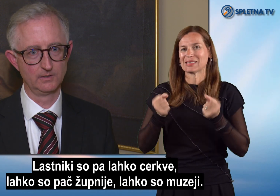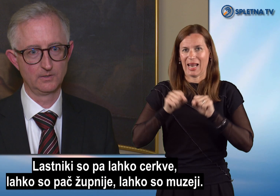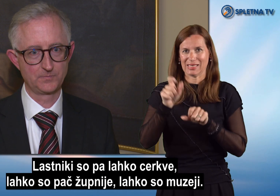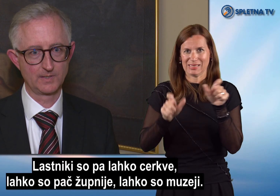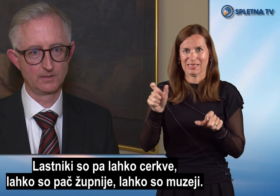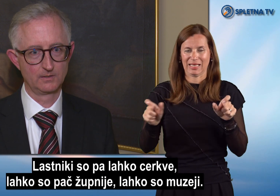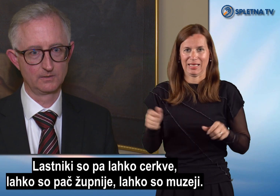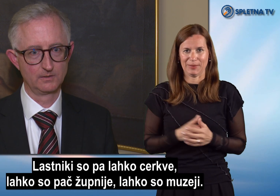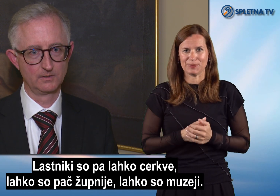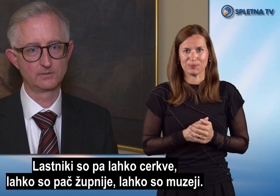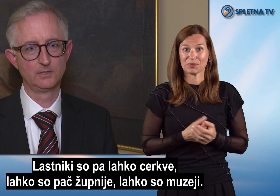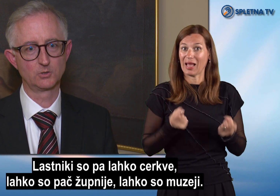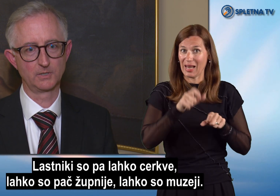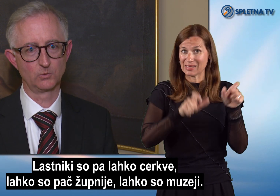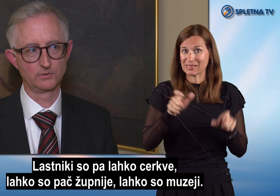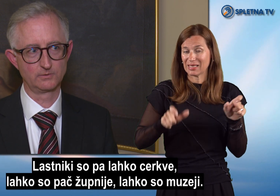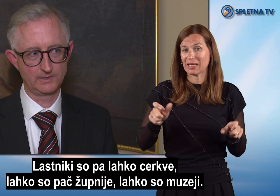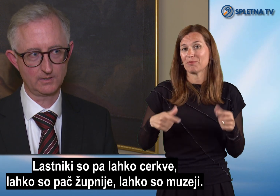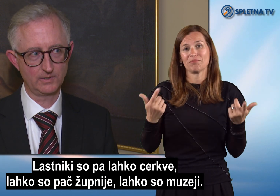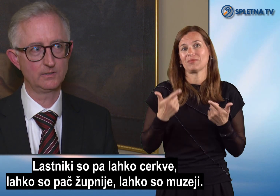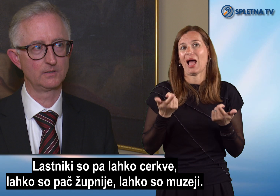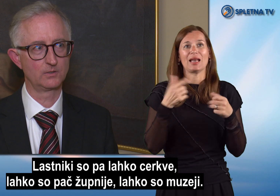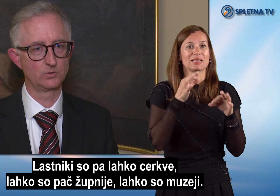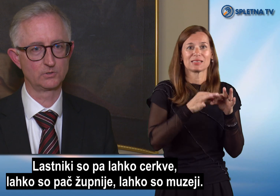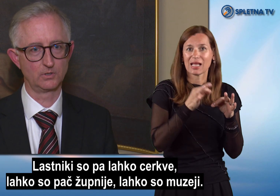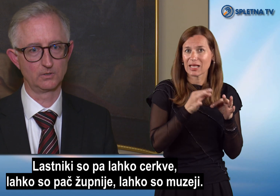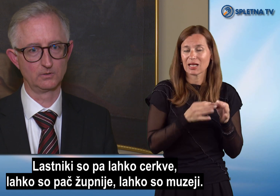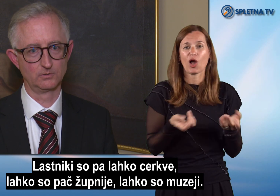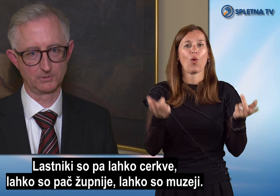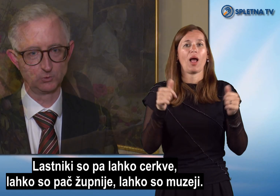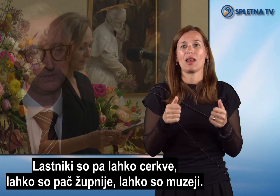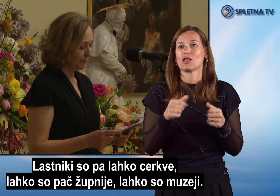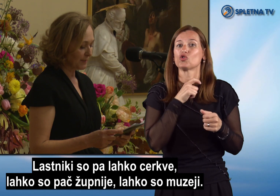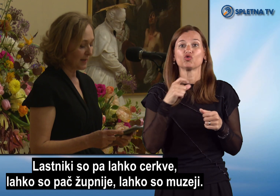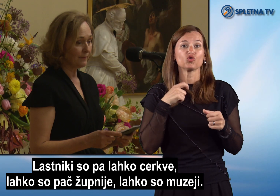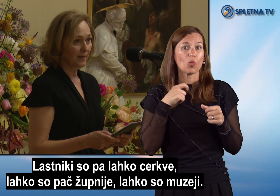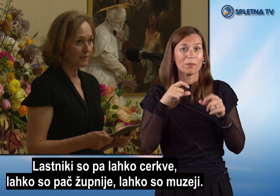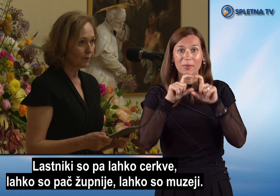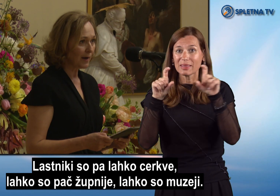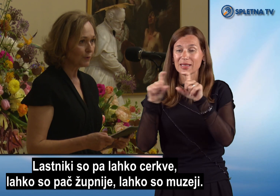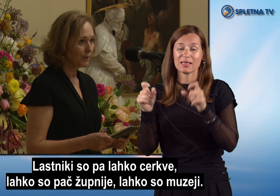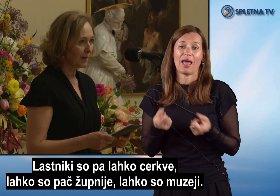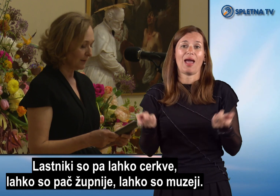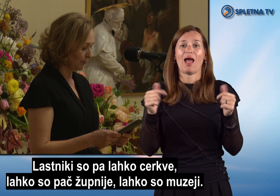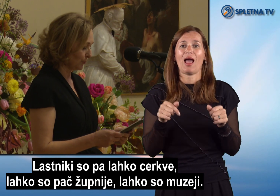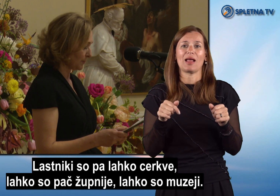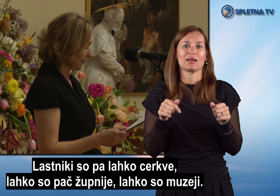lastniki. Lastniki so pa lahko cerkve, lahko so pač župnije, lahko